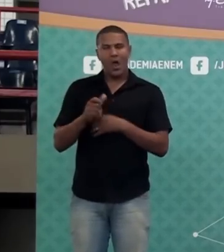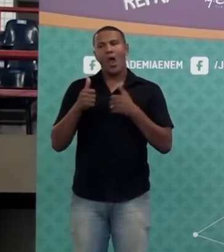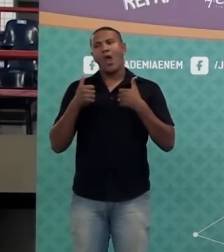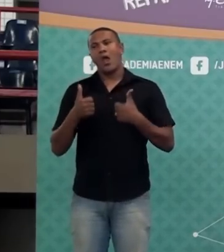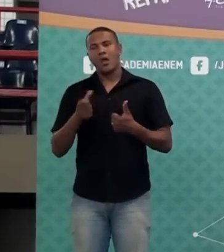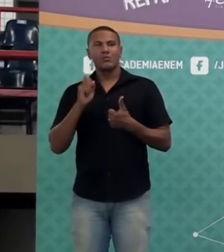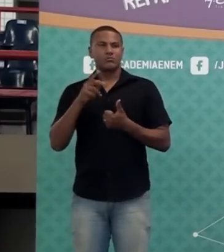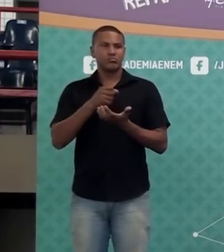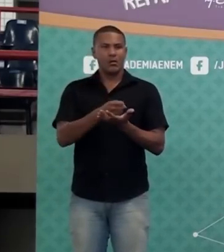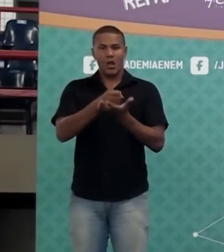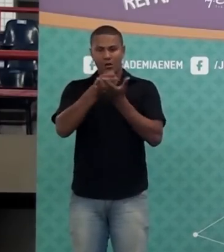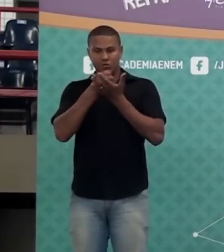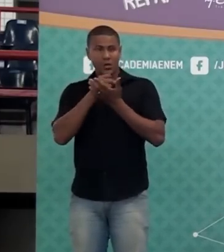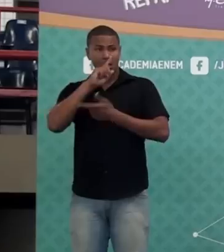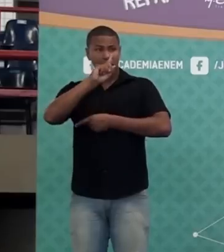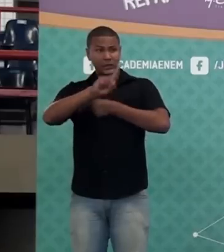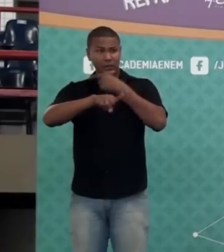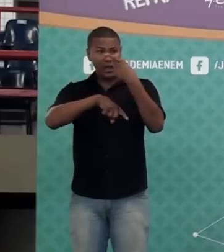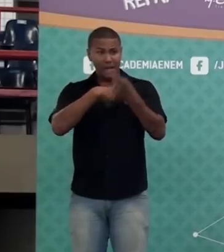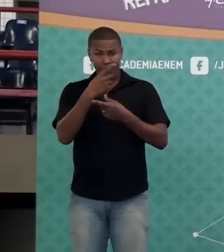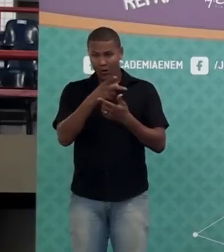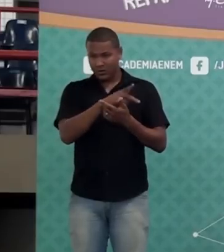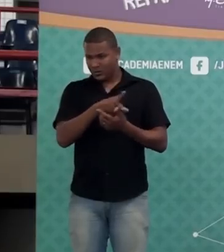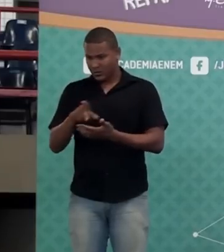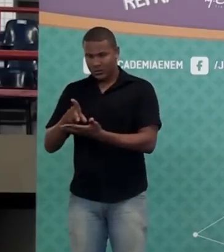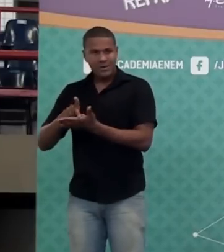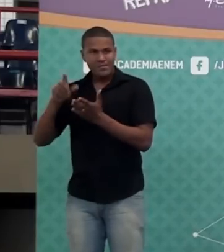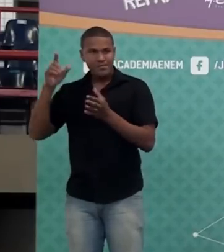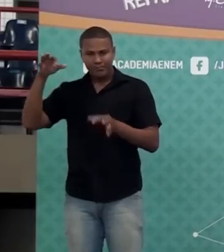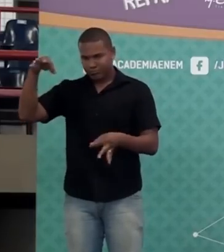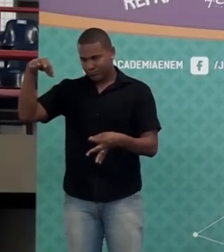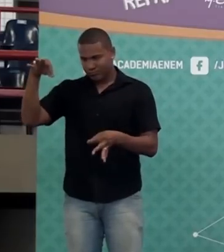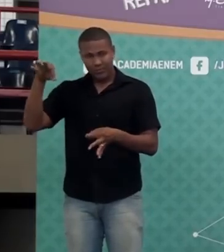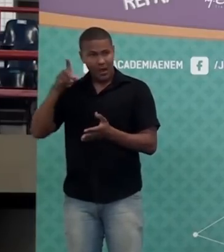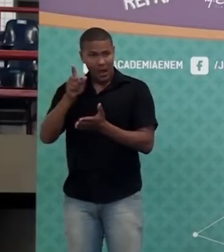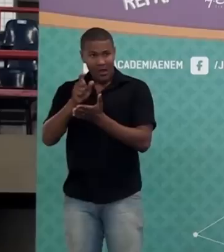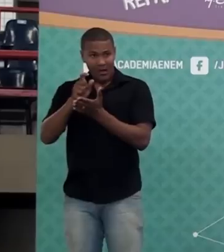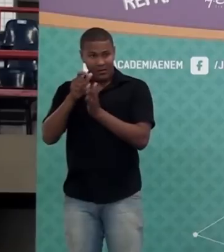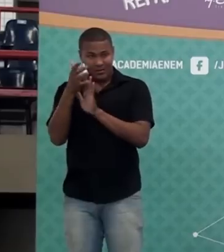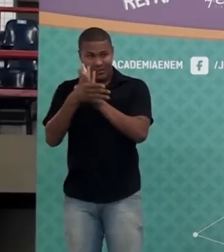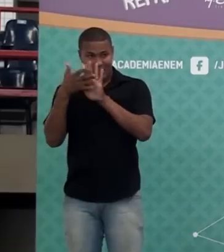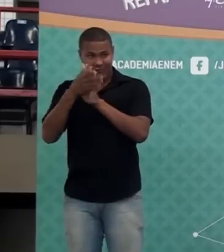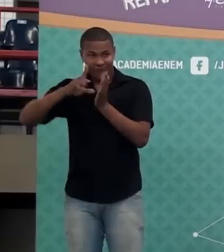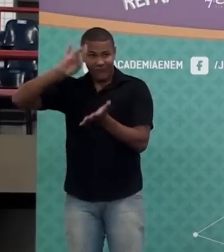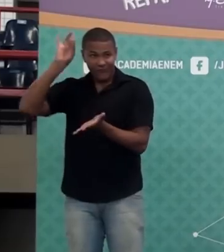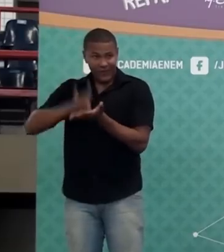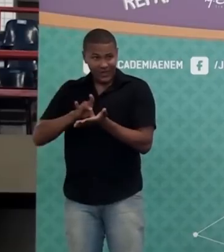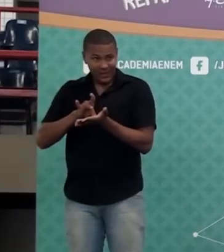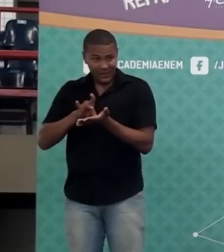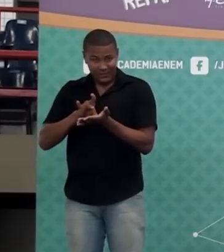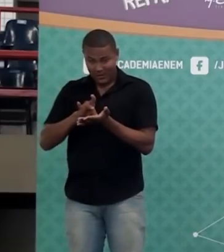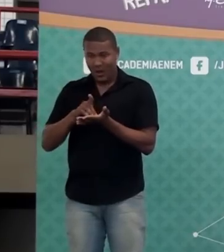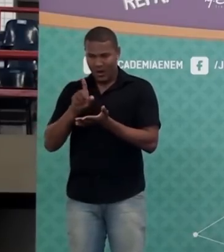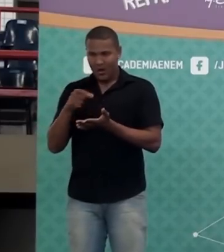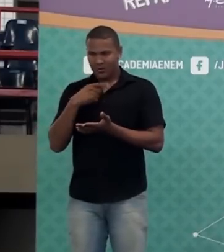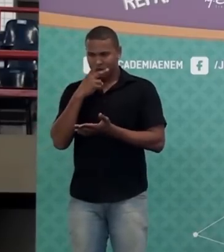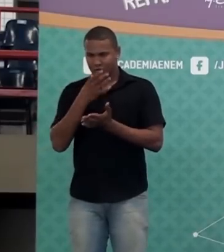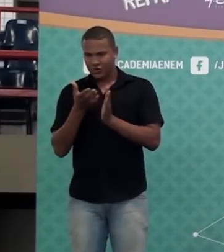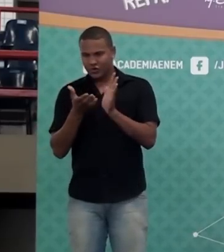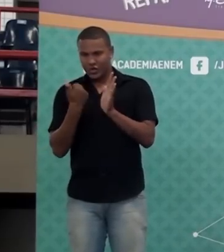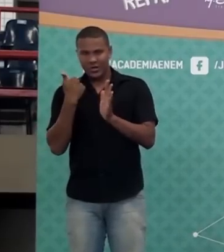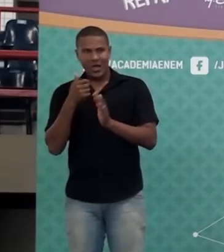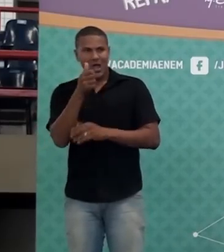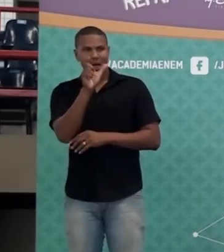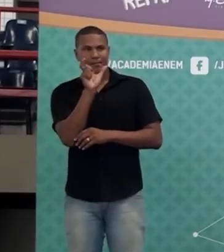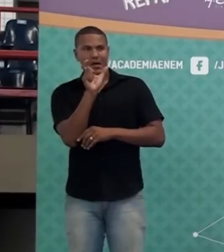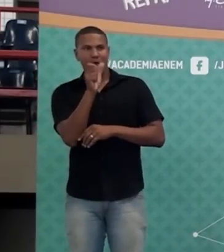limpo, você tira o nome atualmente e diz simplesmente: a educação no Brasil apresenta